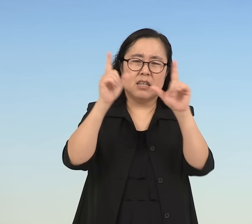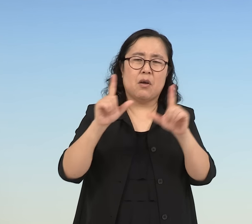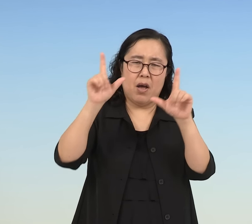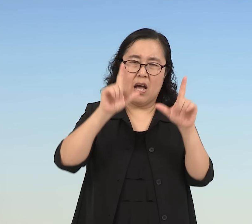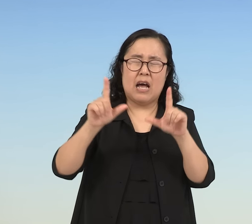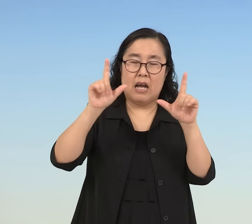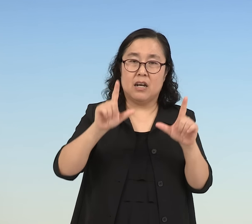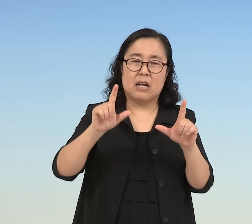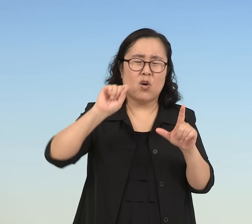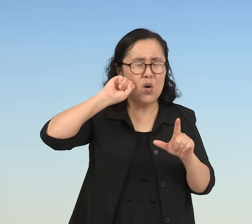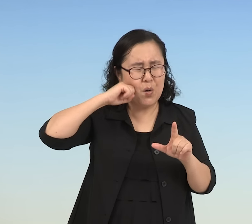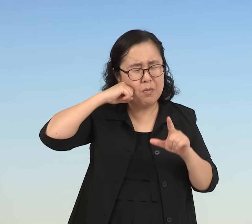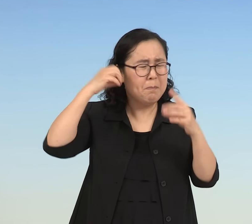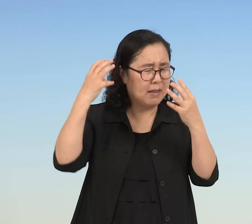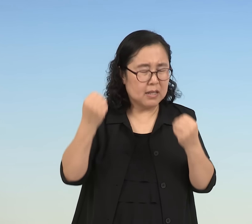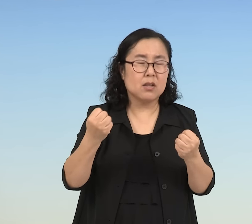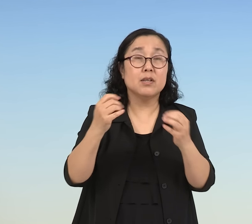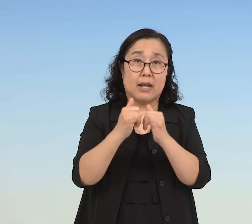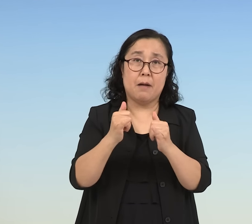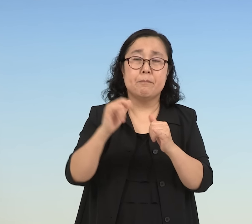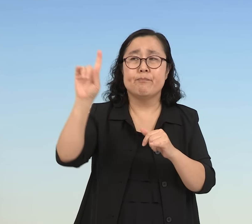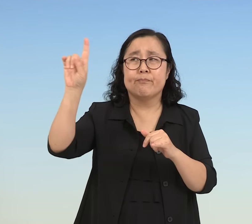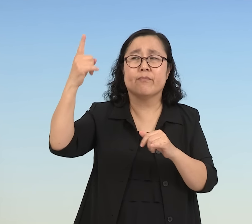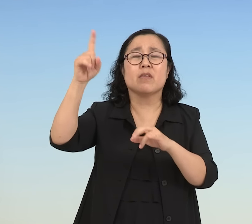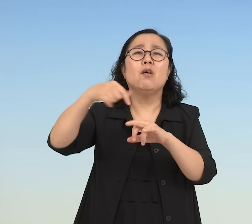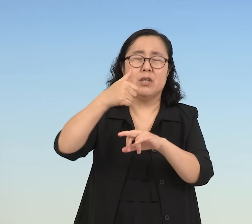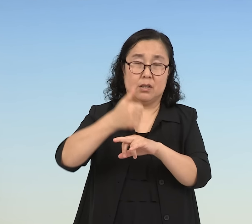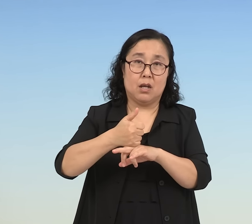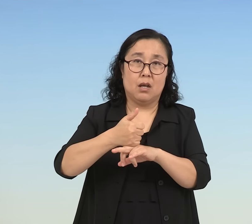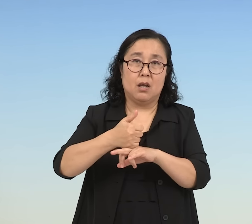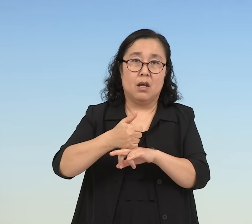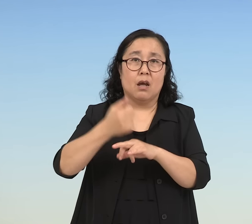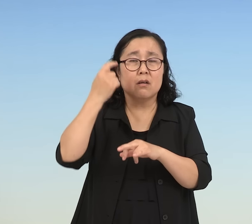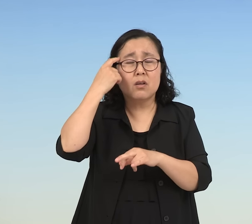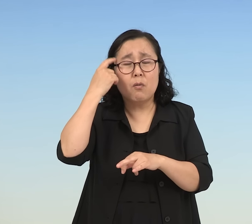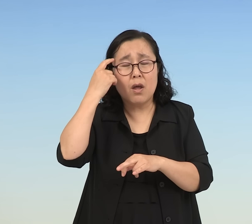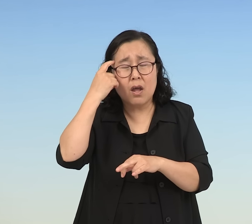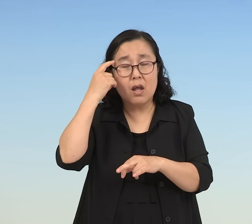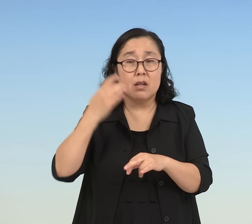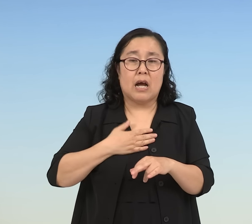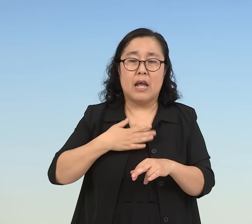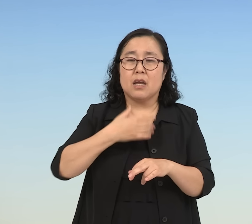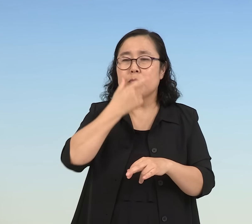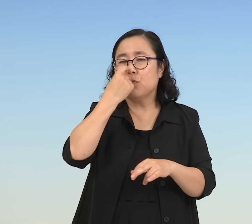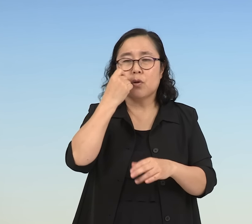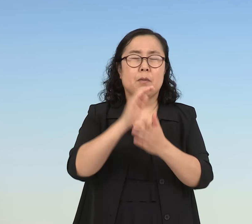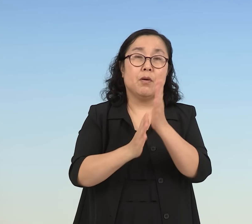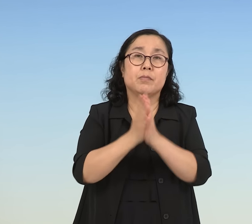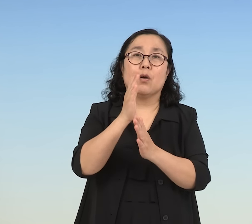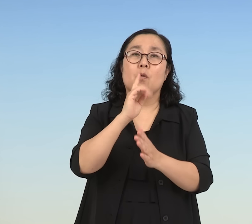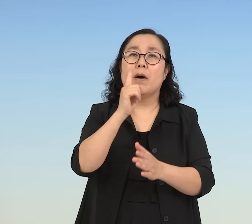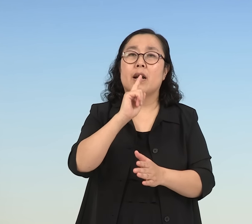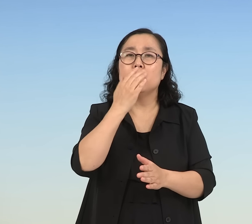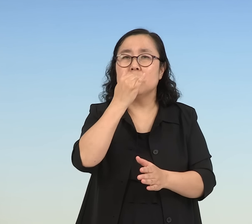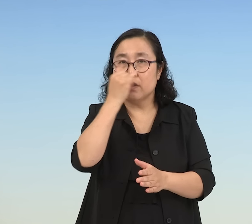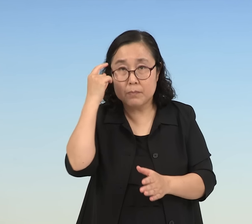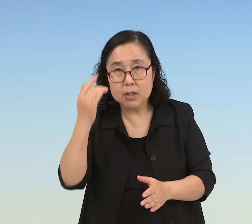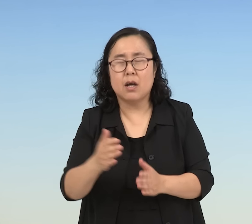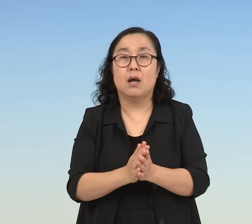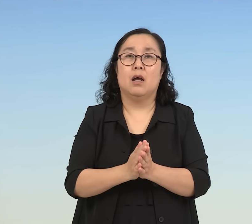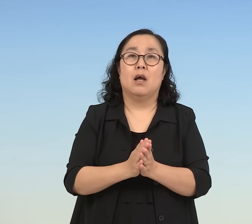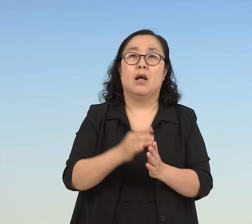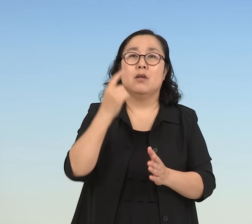수모를 겪었던 게 다윗인데 어떻게 이게 내게 부족함이 없다 말할 수 있느냐. 그가